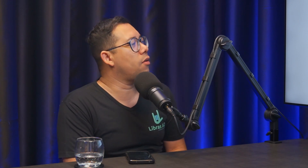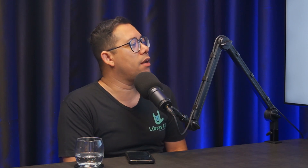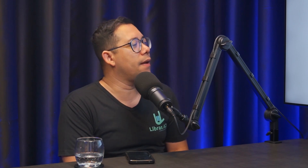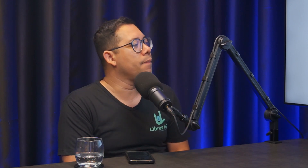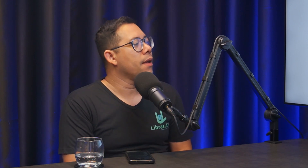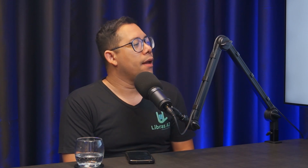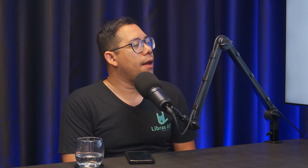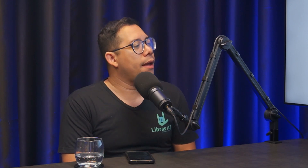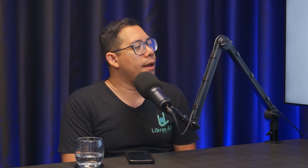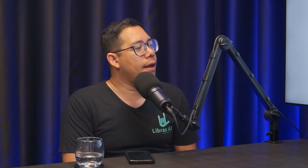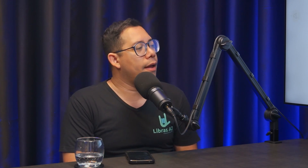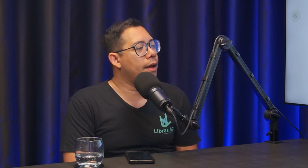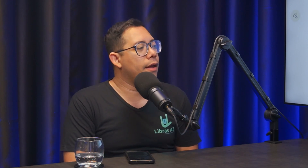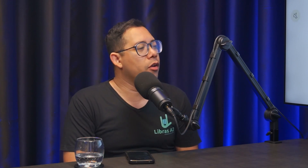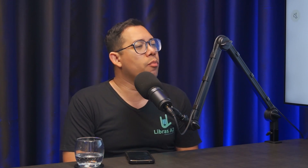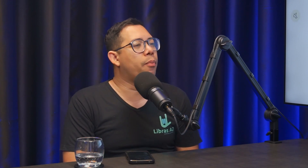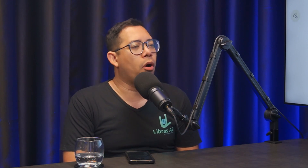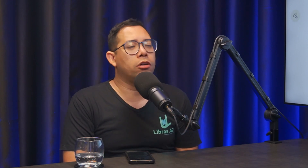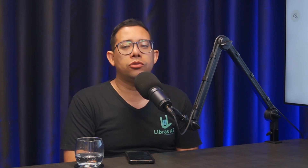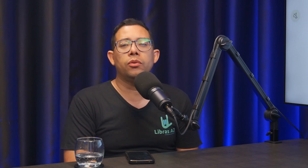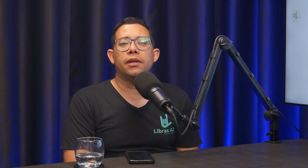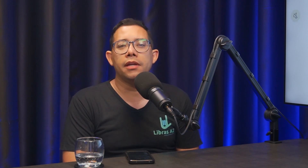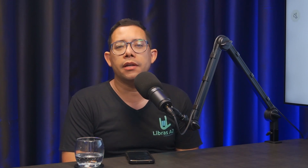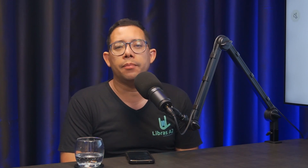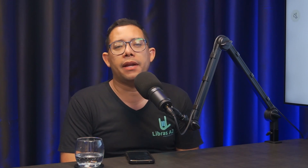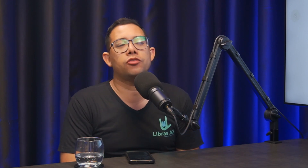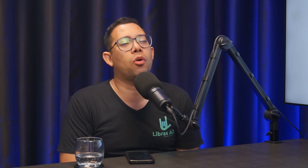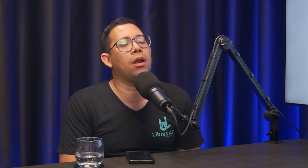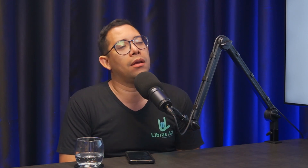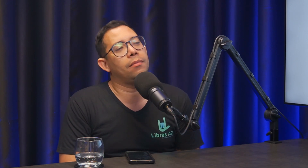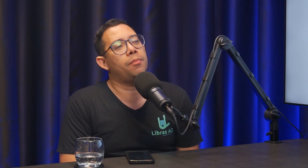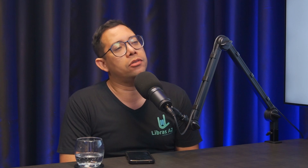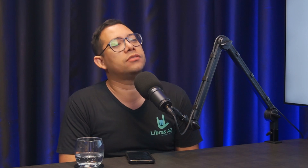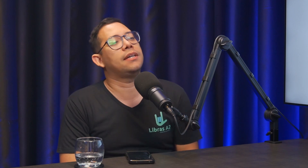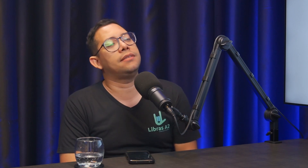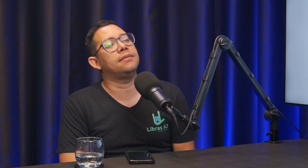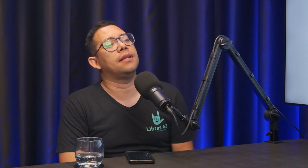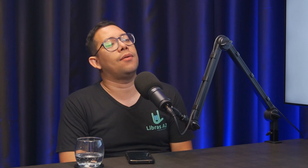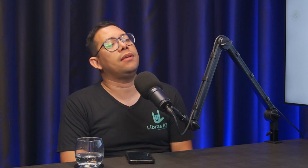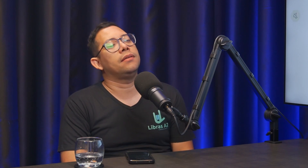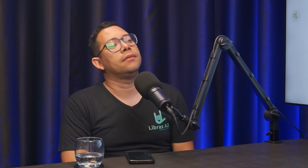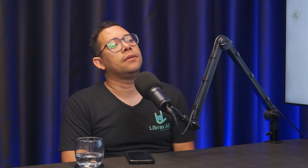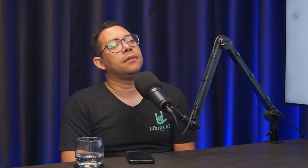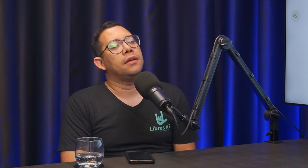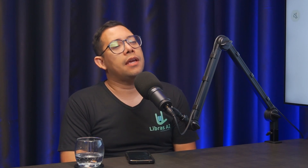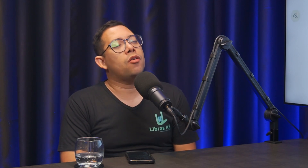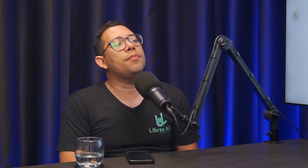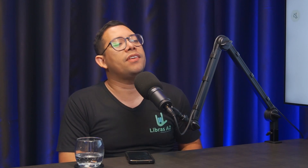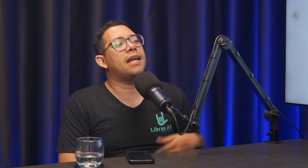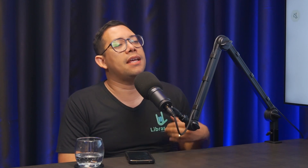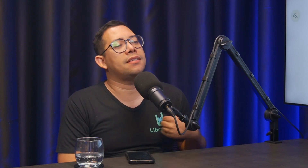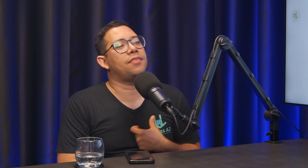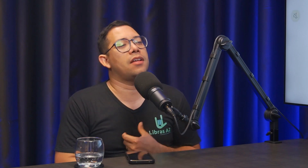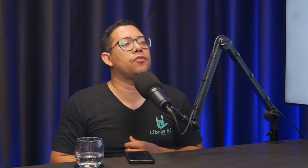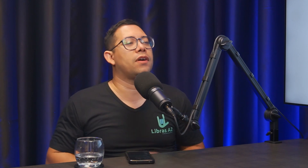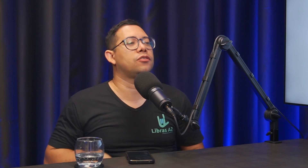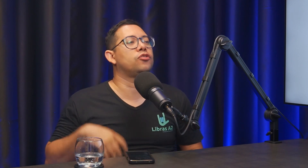olha, eu posso ir para a escola? Eu posso usar esse sinal aí? Pode. E aí, como ficaria essa frase? Eu faço